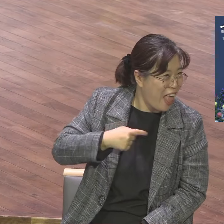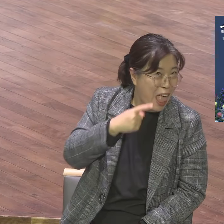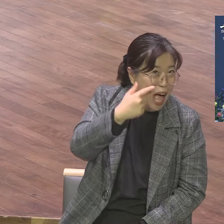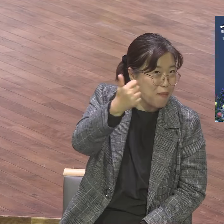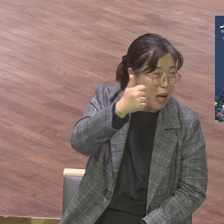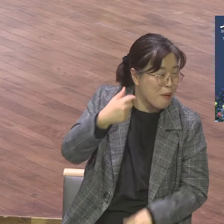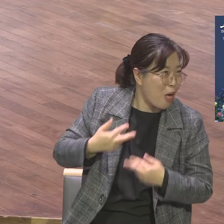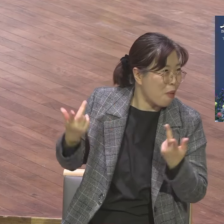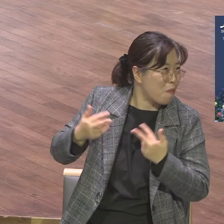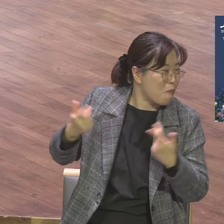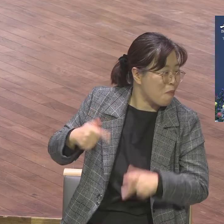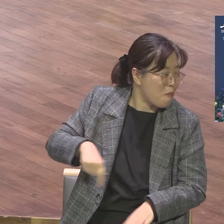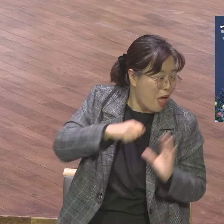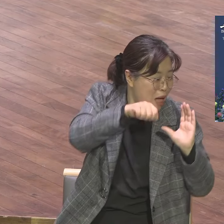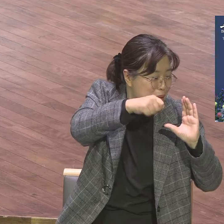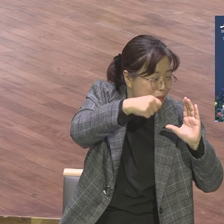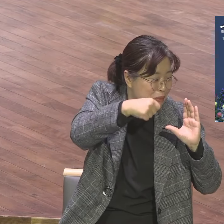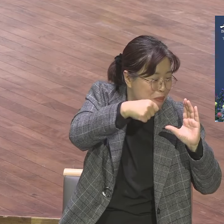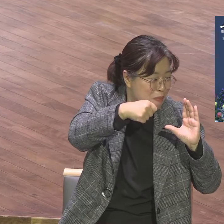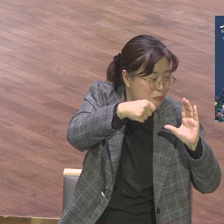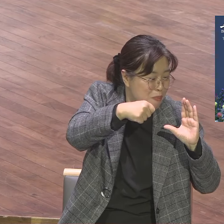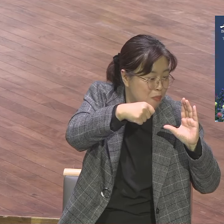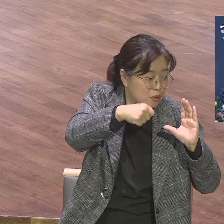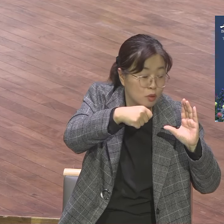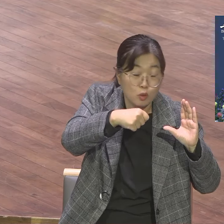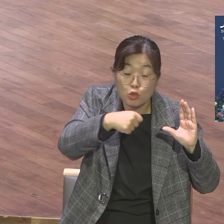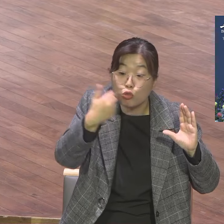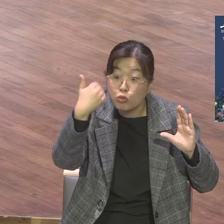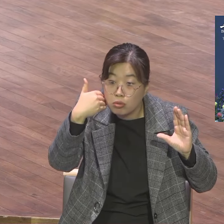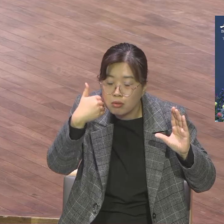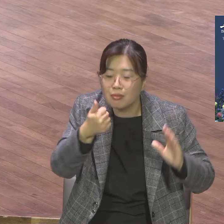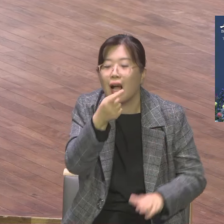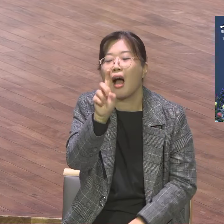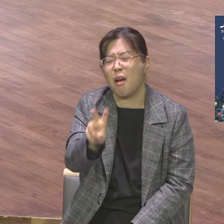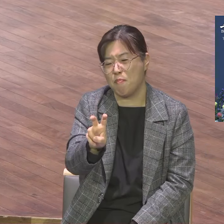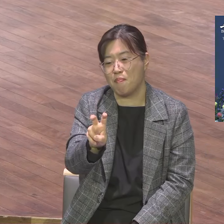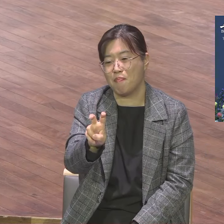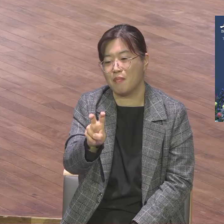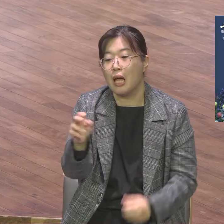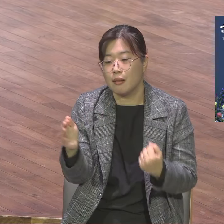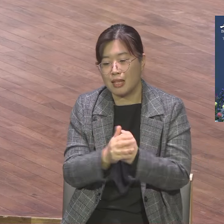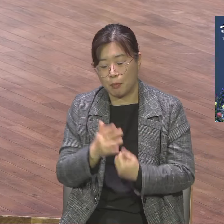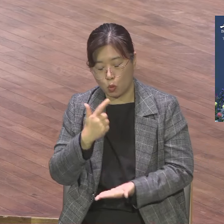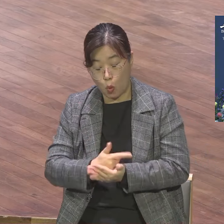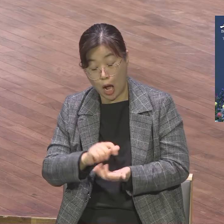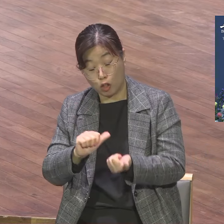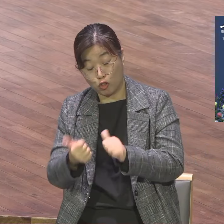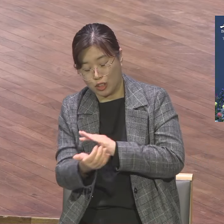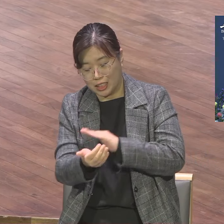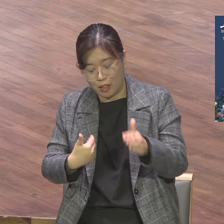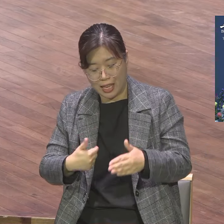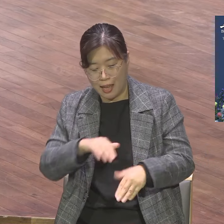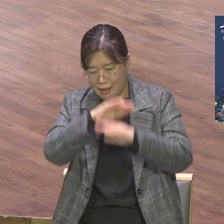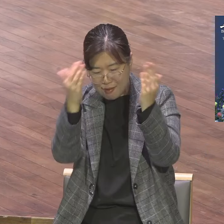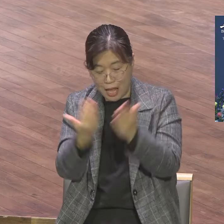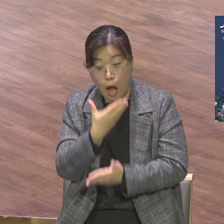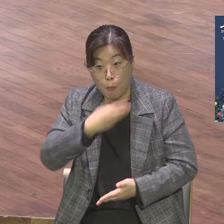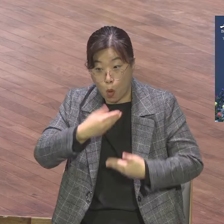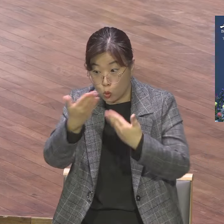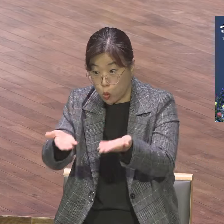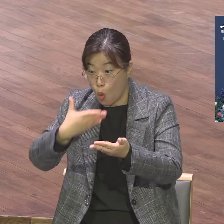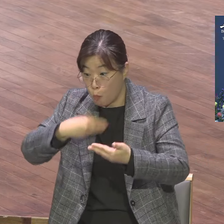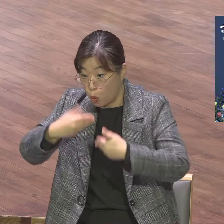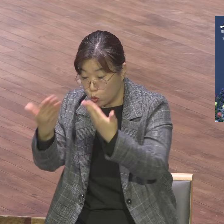맞아도 흉을 보면 이 함이 된단 말이에요. 함이 이 저주받은 함이 함의